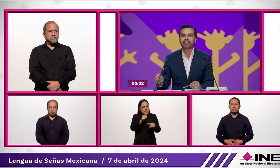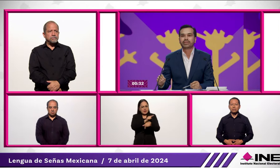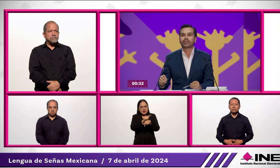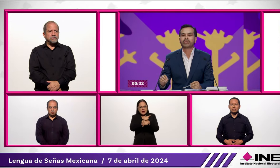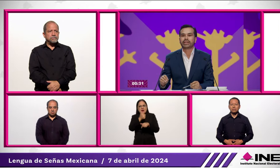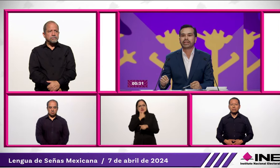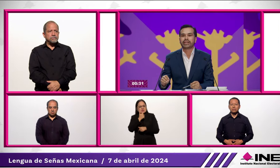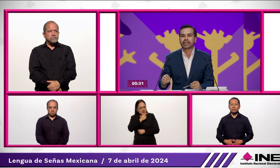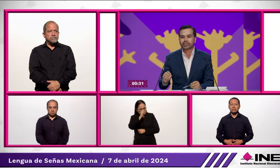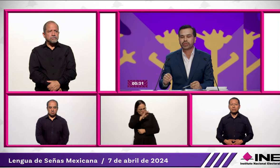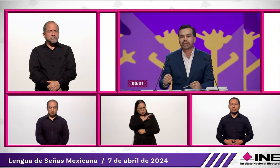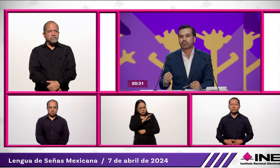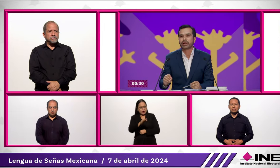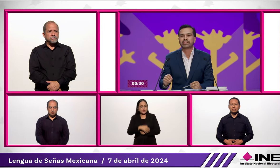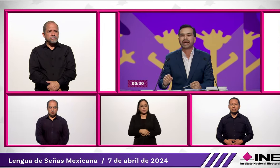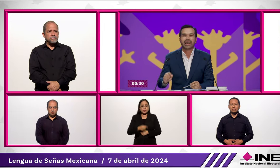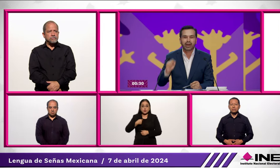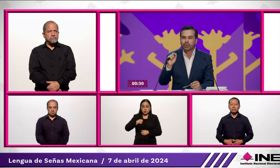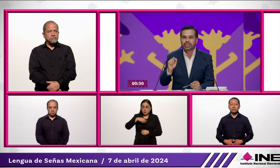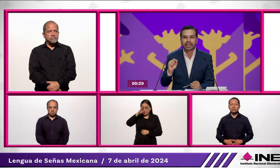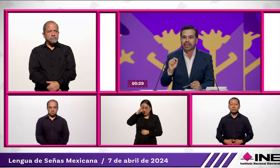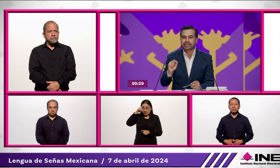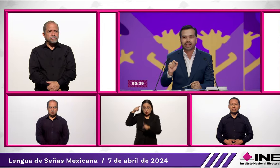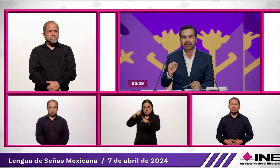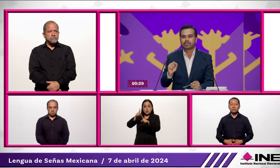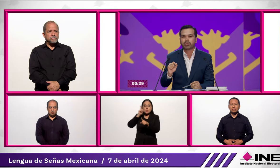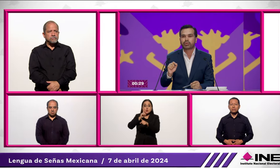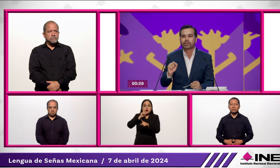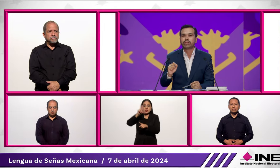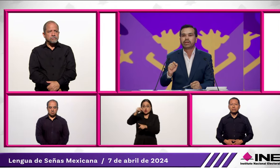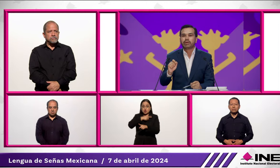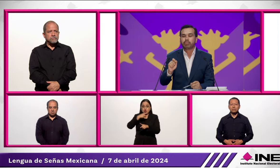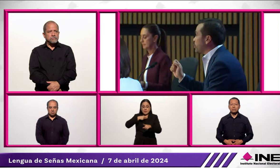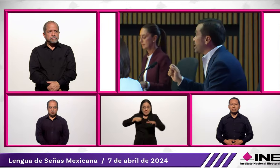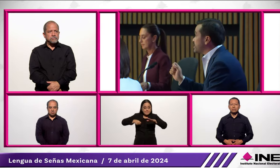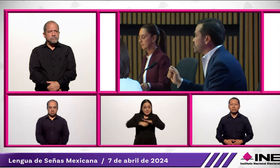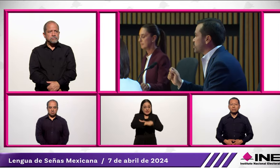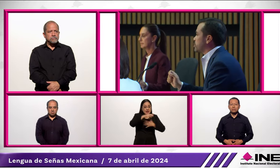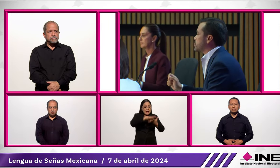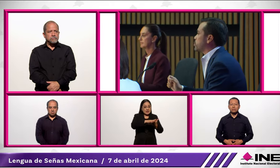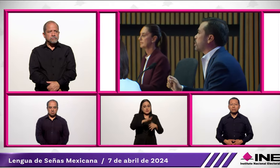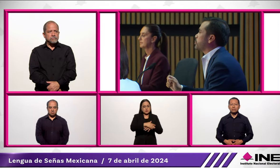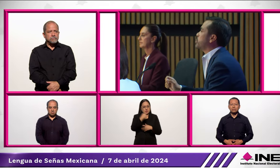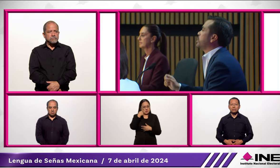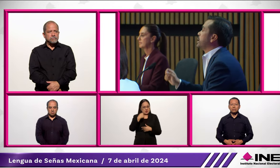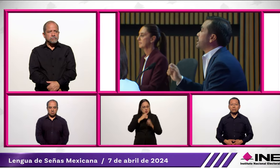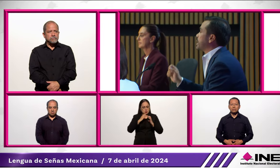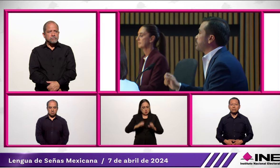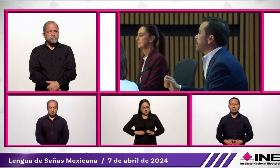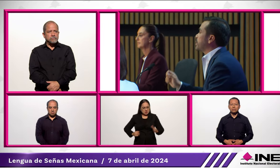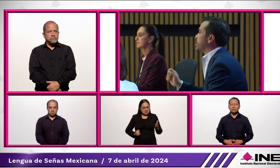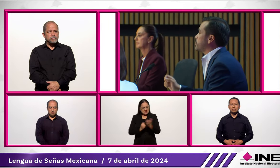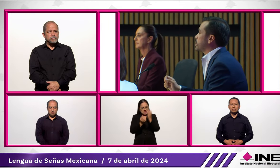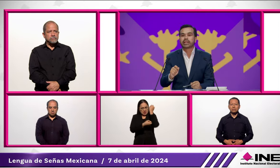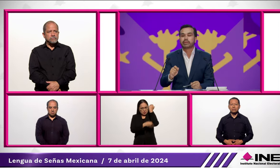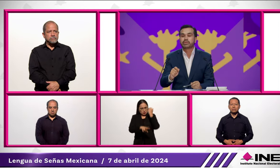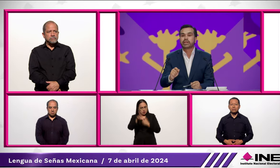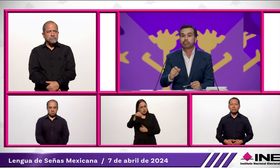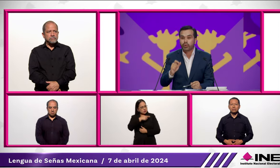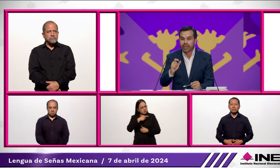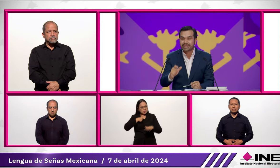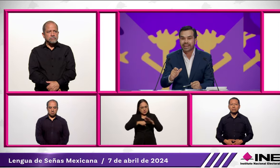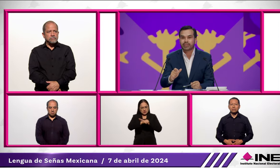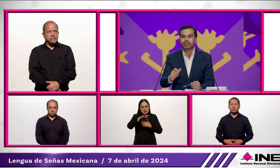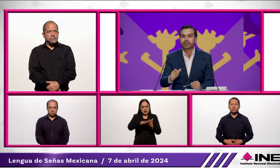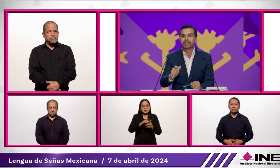abiertamente sobre el derecho de las mujeres a no ser encarceladas por una decisión sobre su cuerpo. Y también creo que debemos